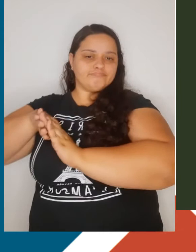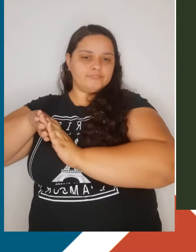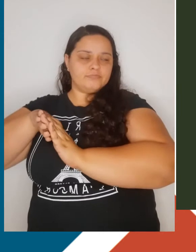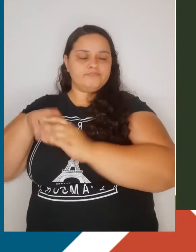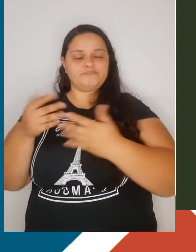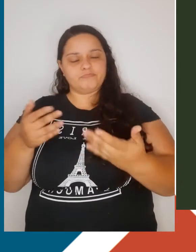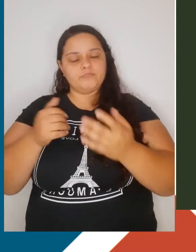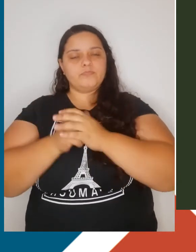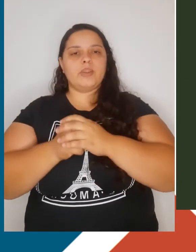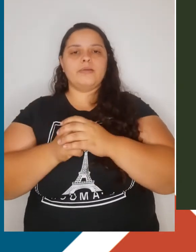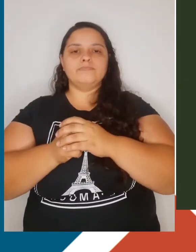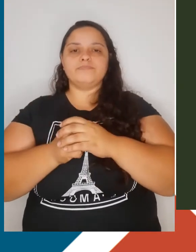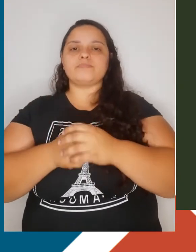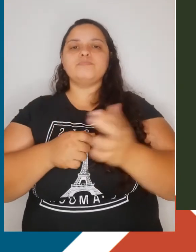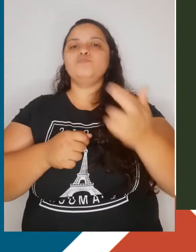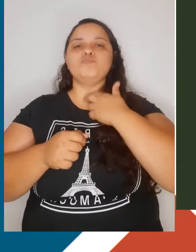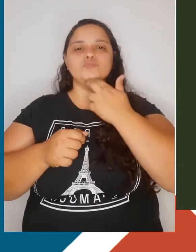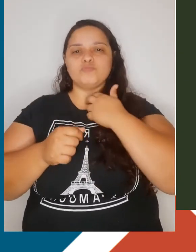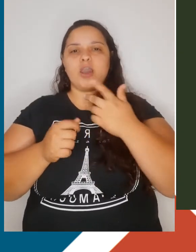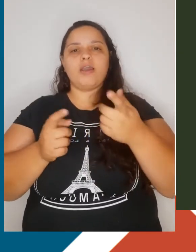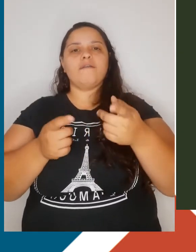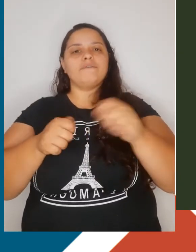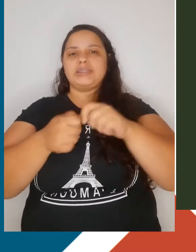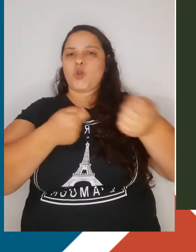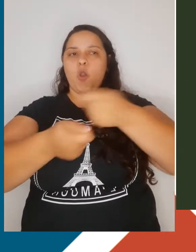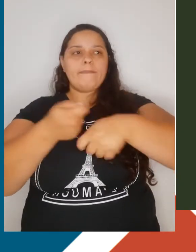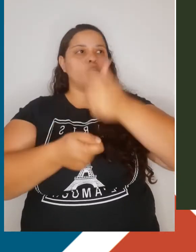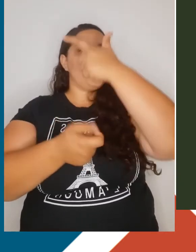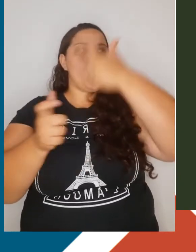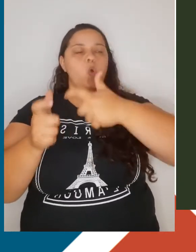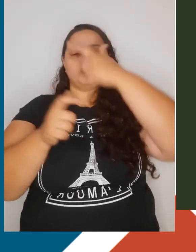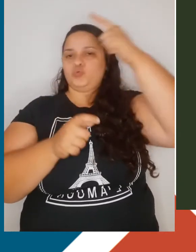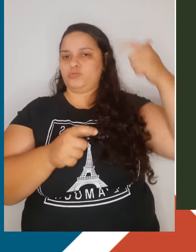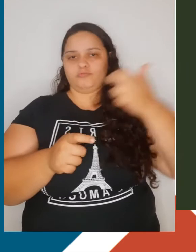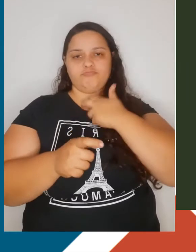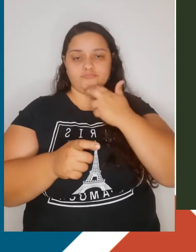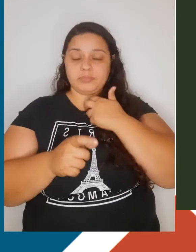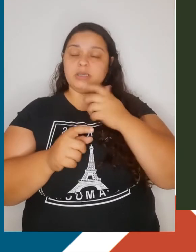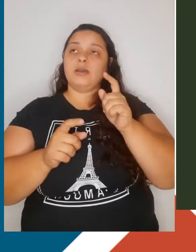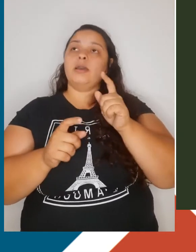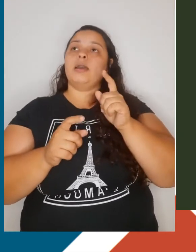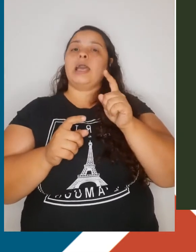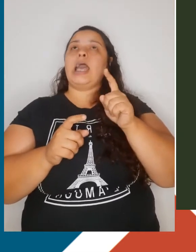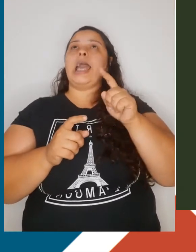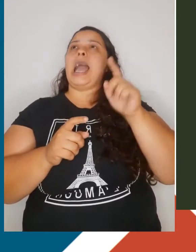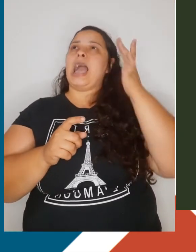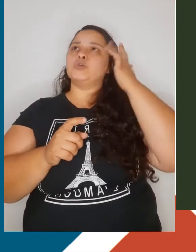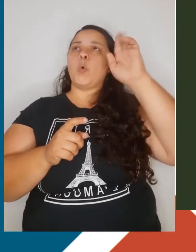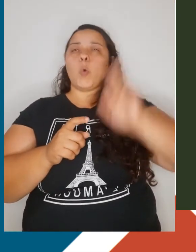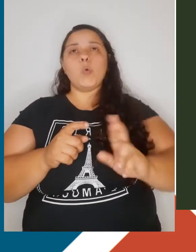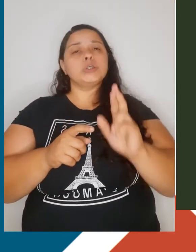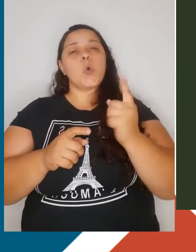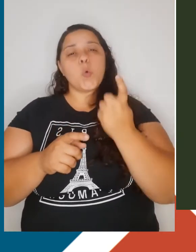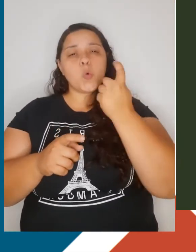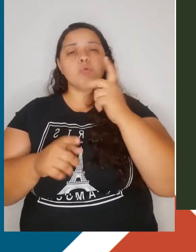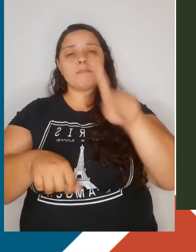comunidade internacional. Legalmente, a nova nação não podia estabelecer comércio com outros países. Em princípio, a